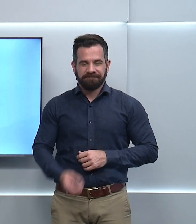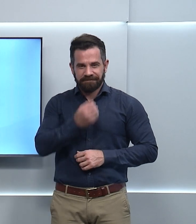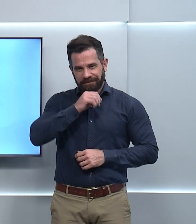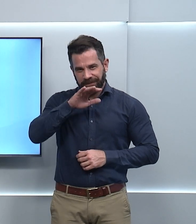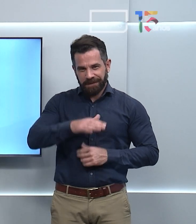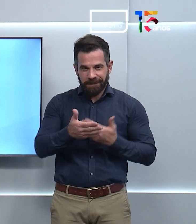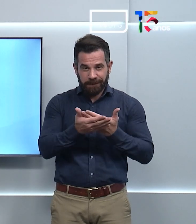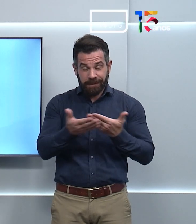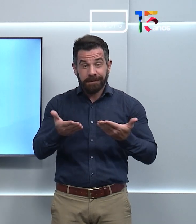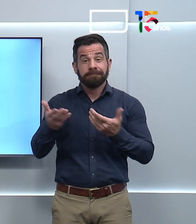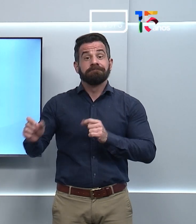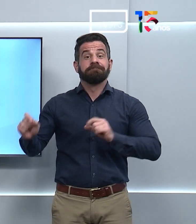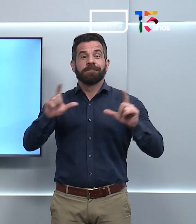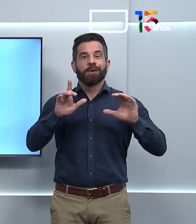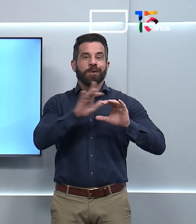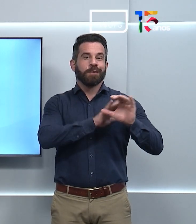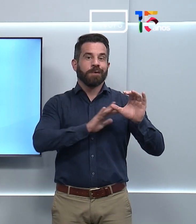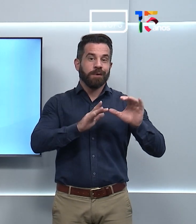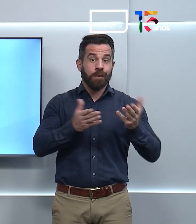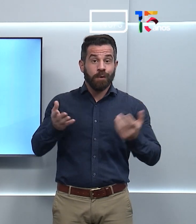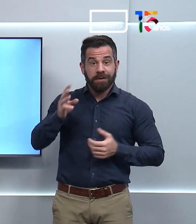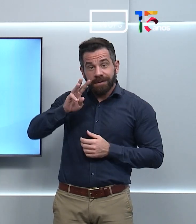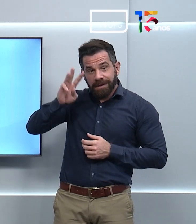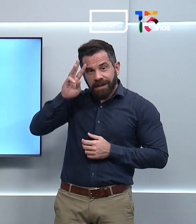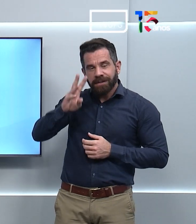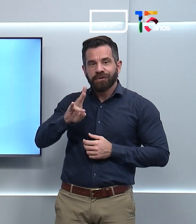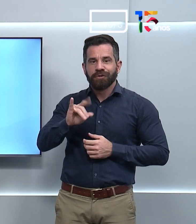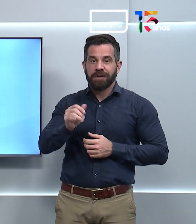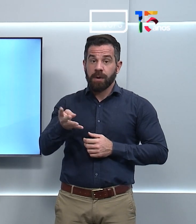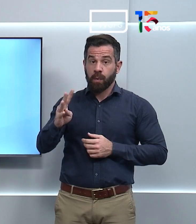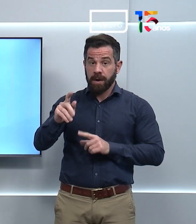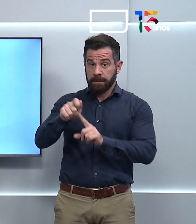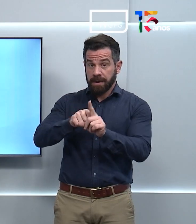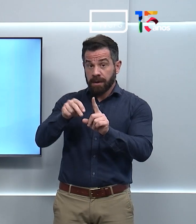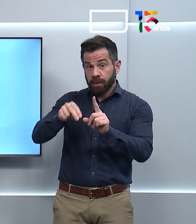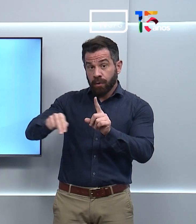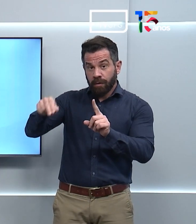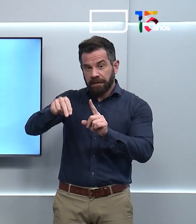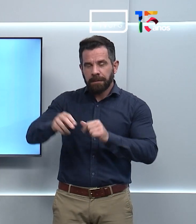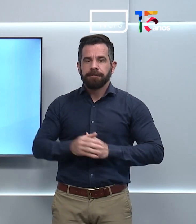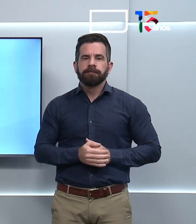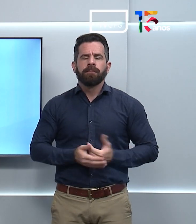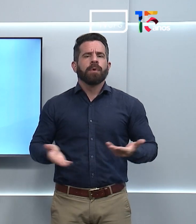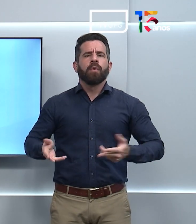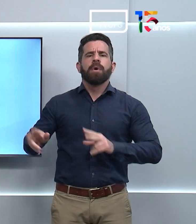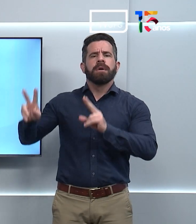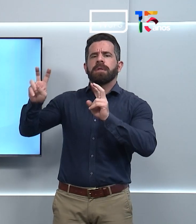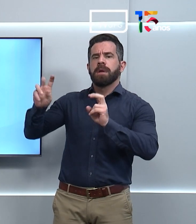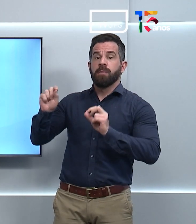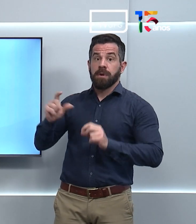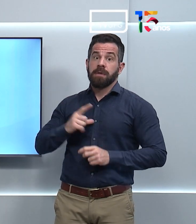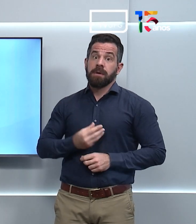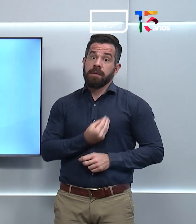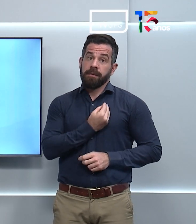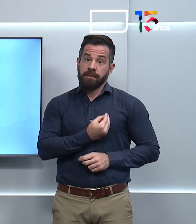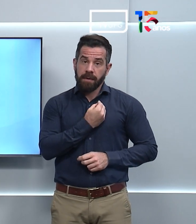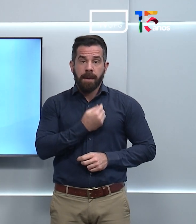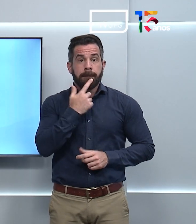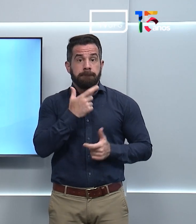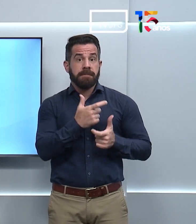Boa tarde! Começa agora o Conexões dessa terça-feira, dia 4 de novembro. Hoje nós vamos falar sobre o aumento